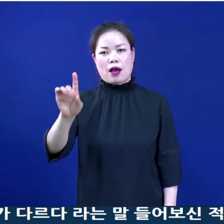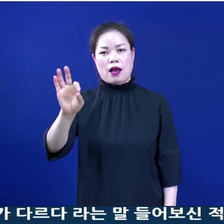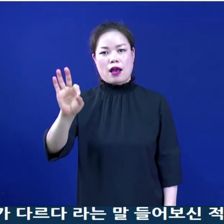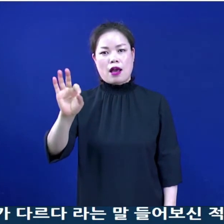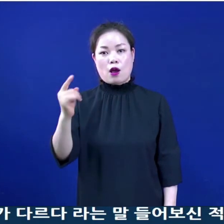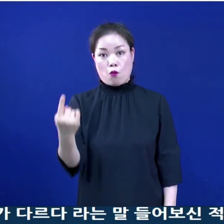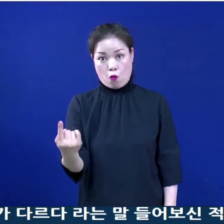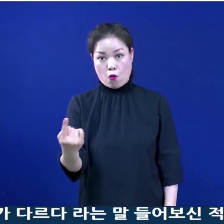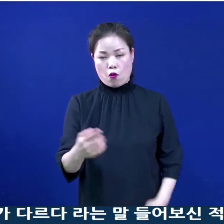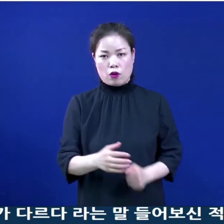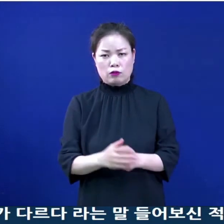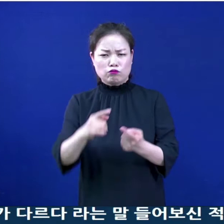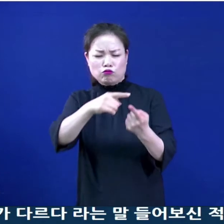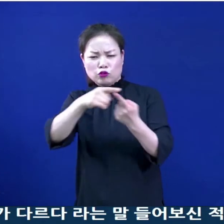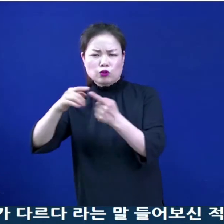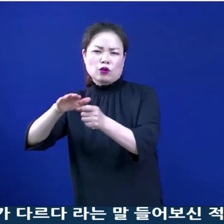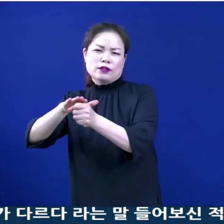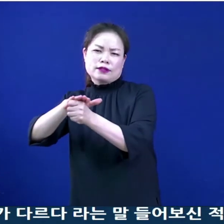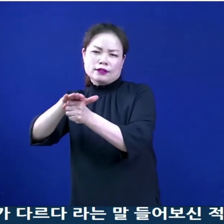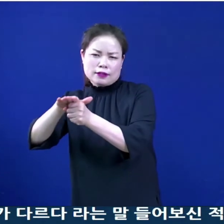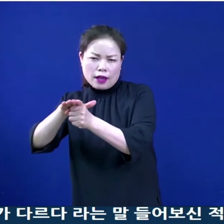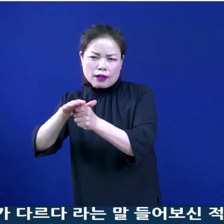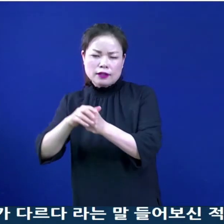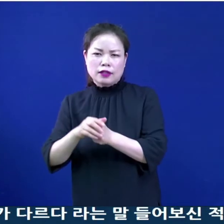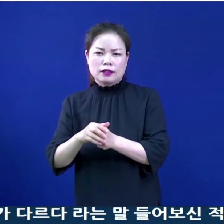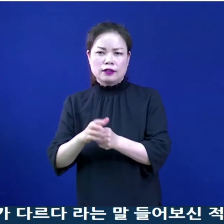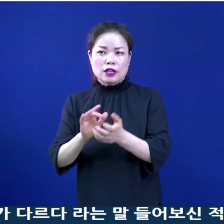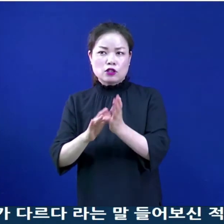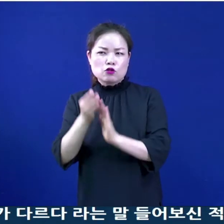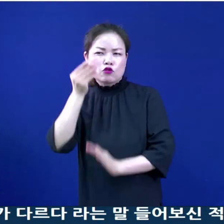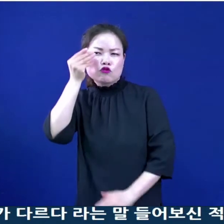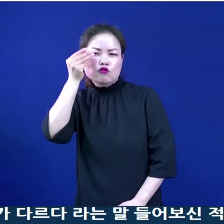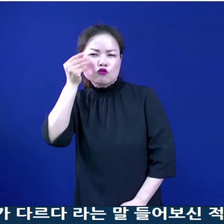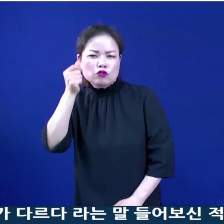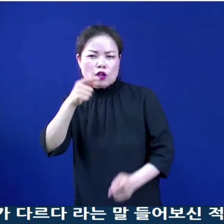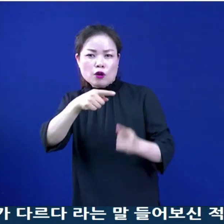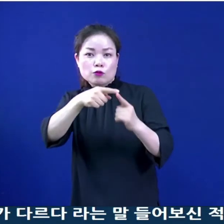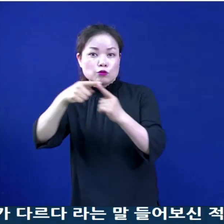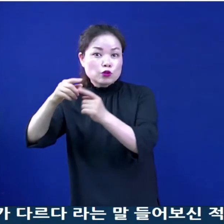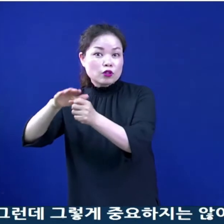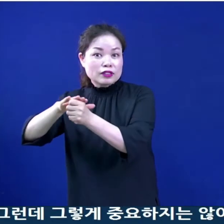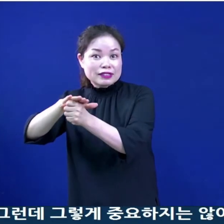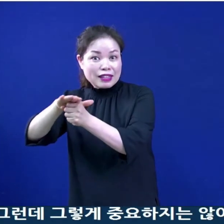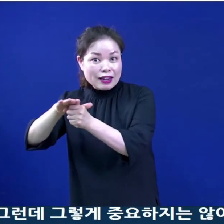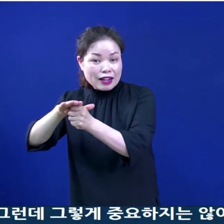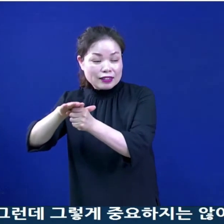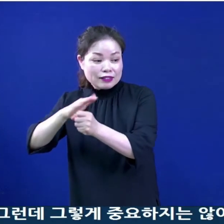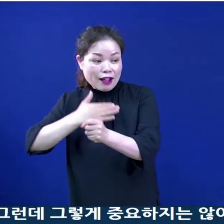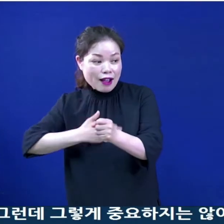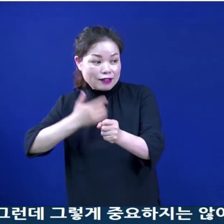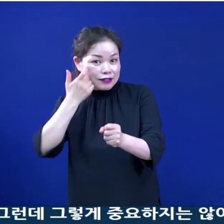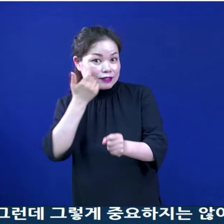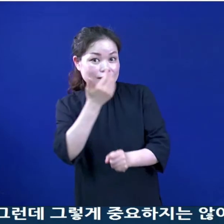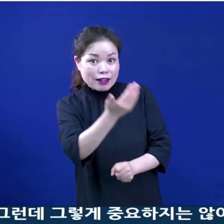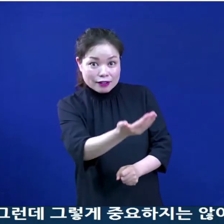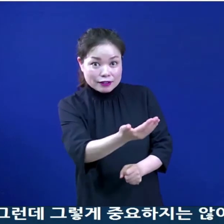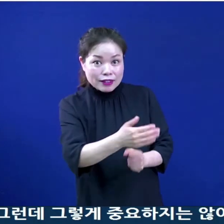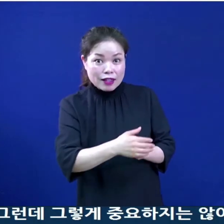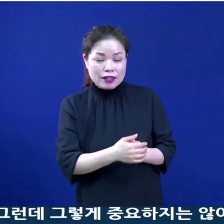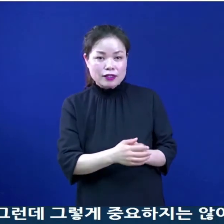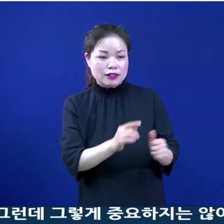아가페, 그 무조건적인 사랑. 그러니까 예수님이 아주 친숙한 무조건적인 사랑, 그 사랑을 네가 하느냐라고